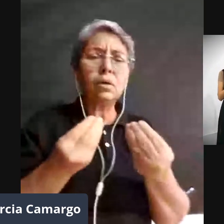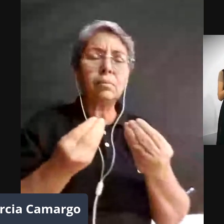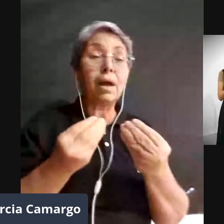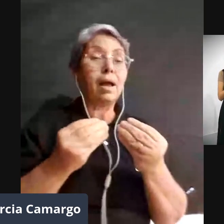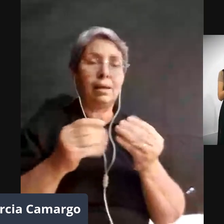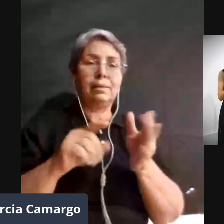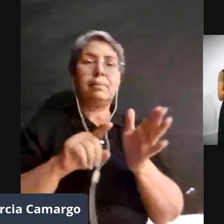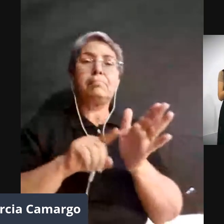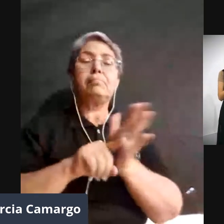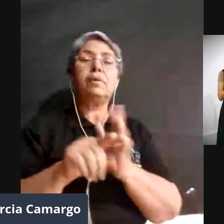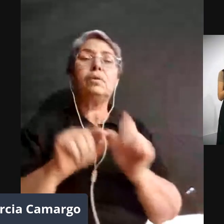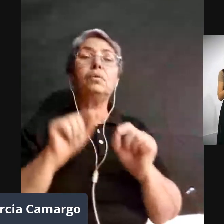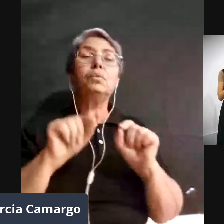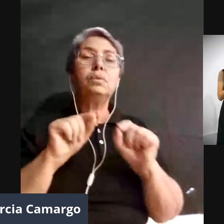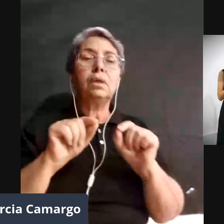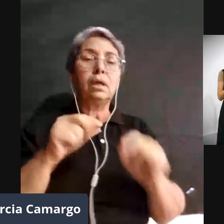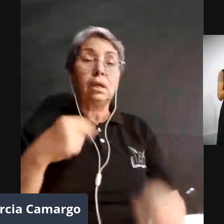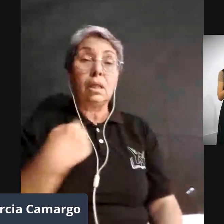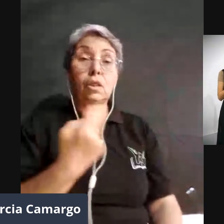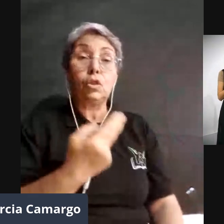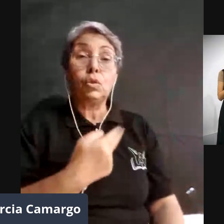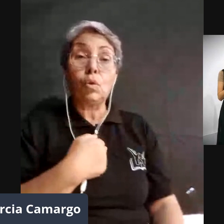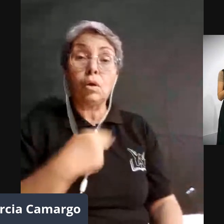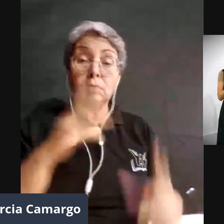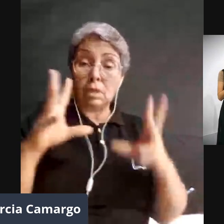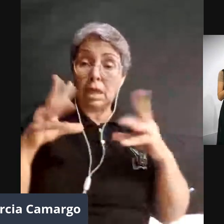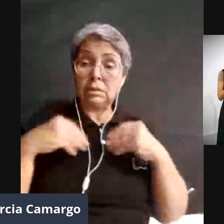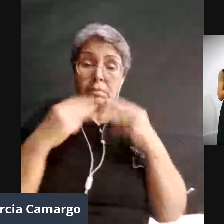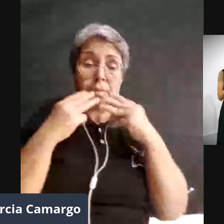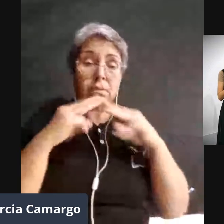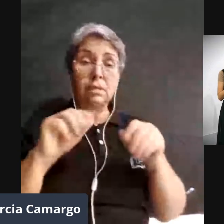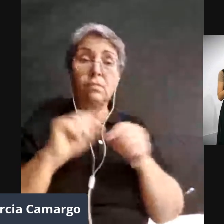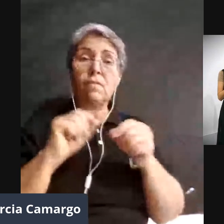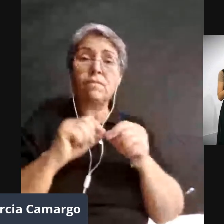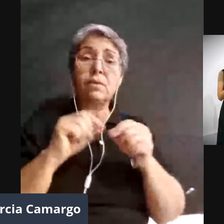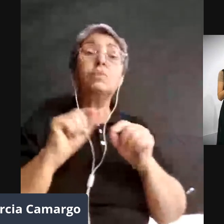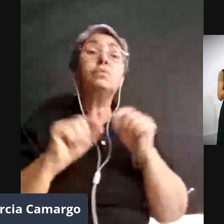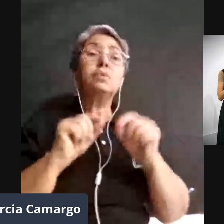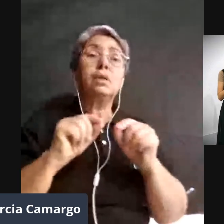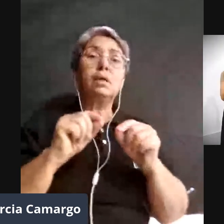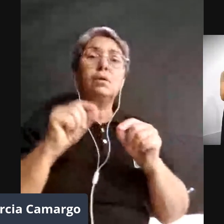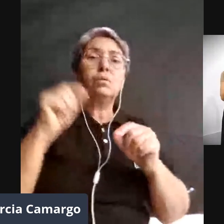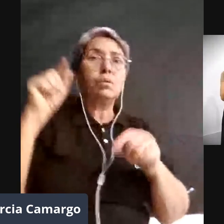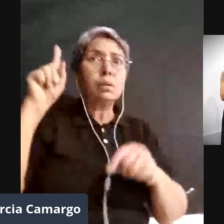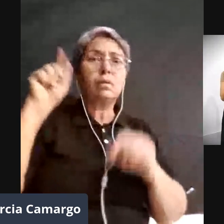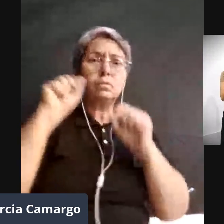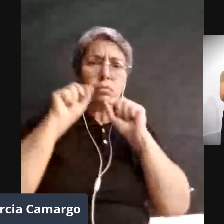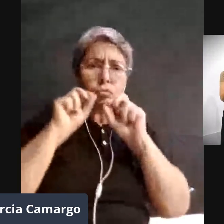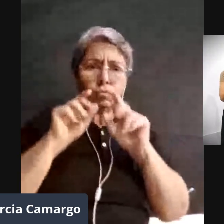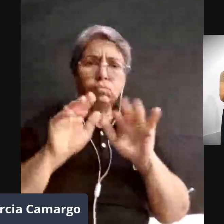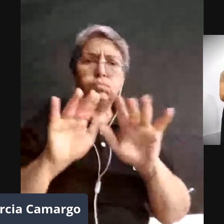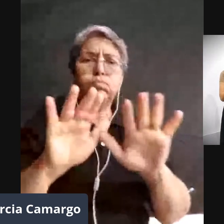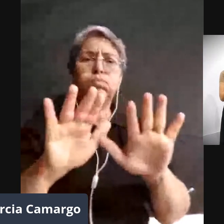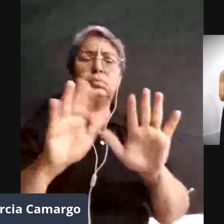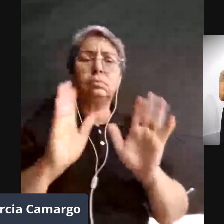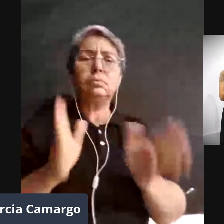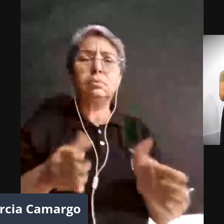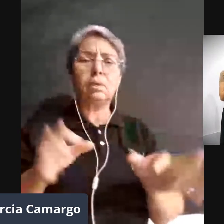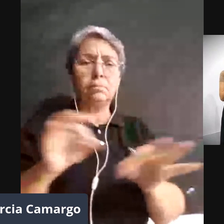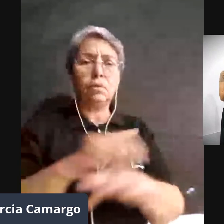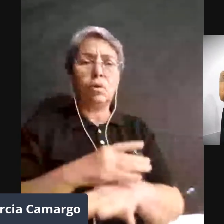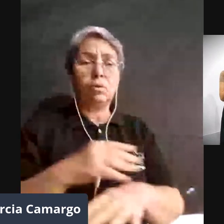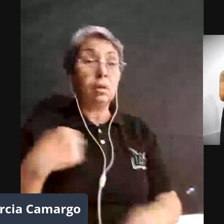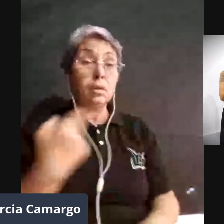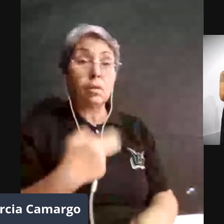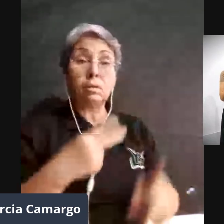nós vamos fazer com a mensagem, o que você vai fazer com essa luz. E é muito interessante e até importante nós notarmos que